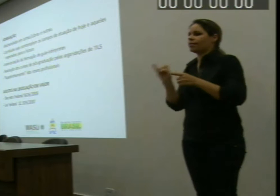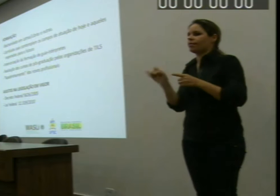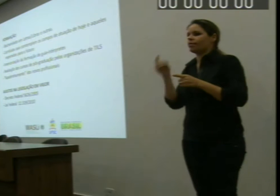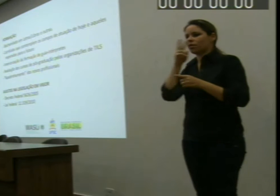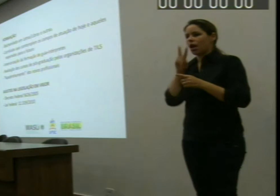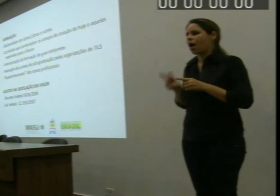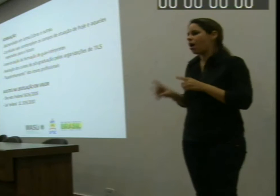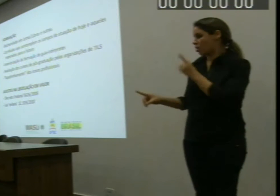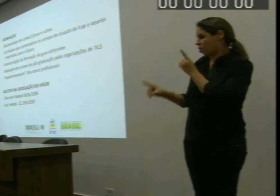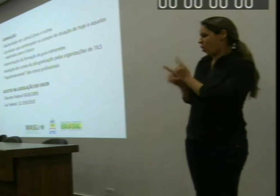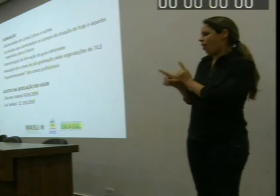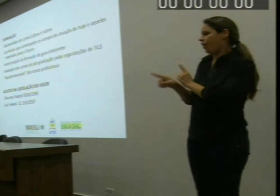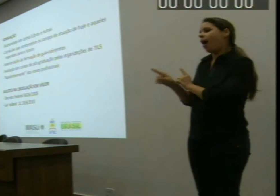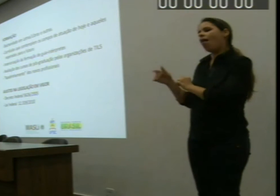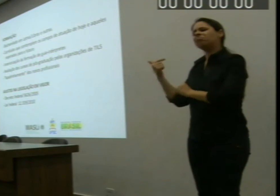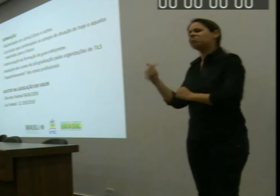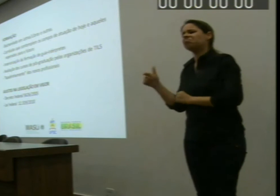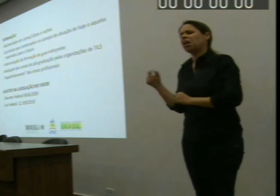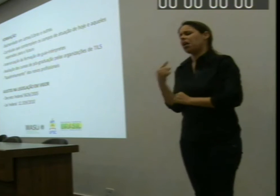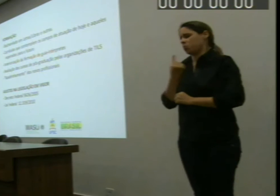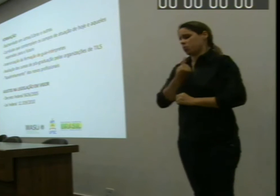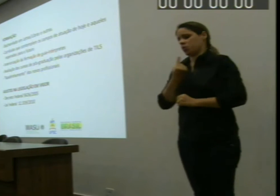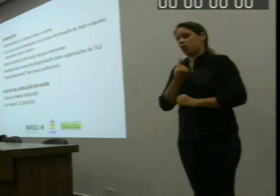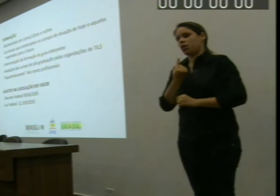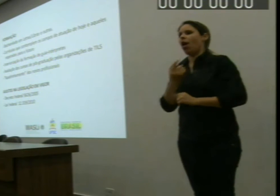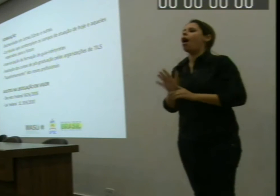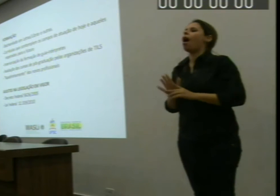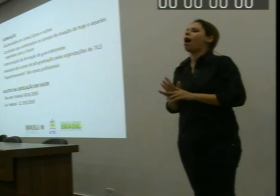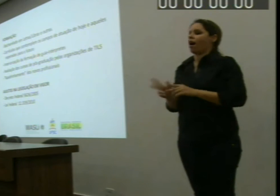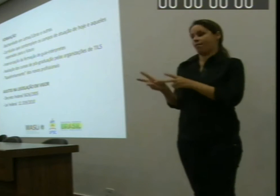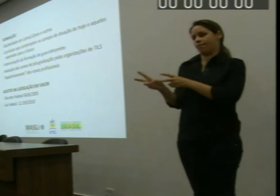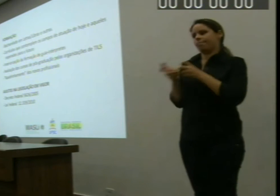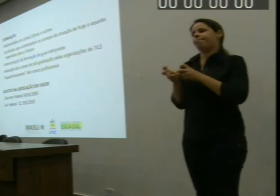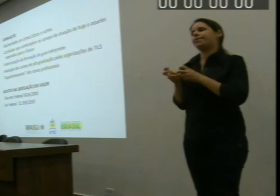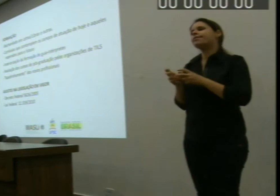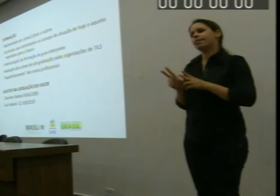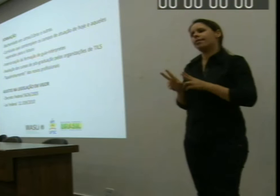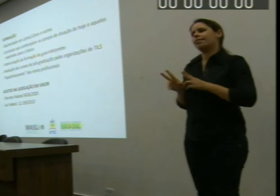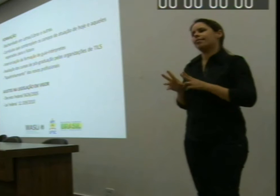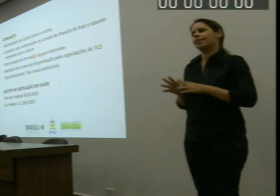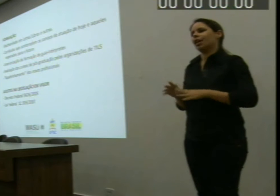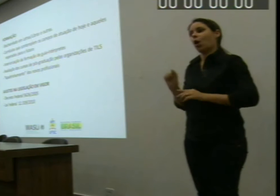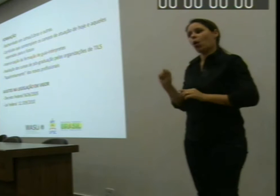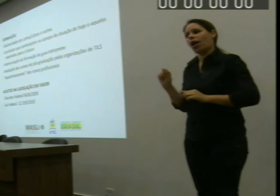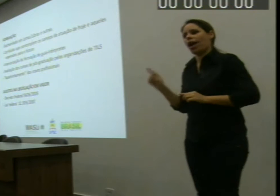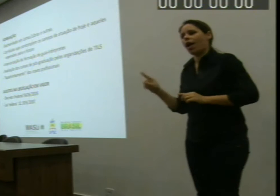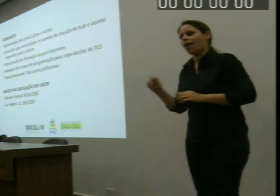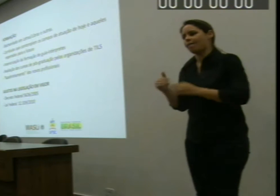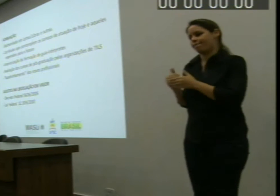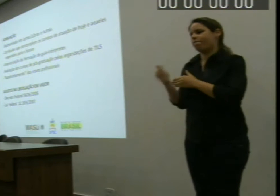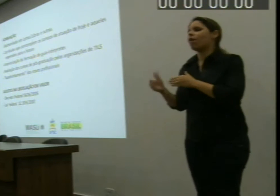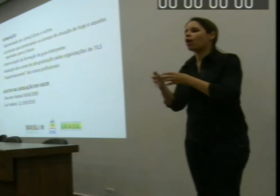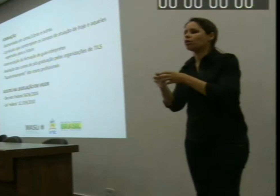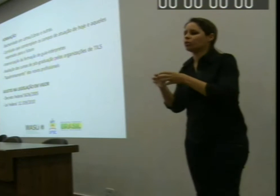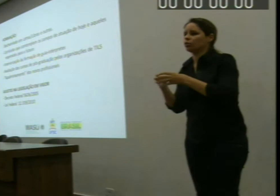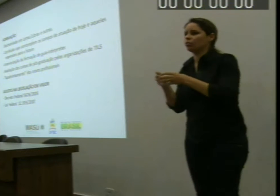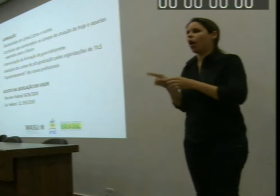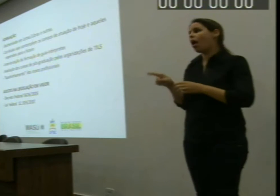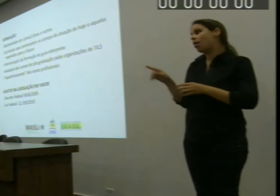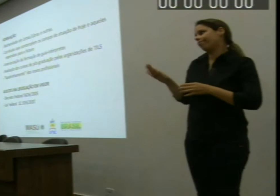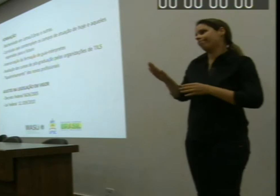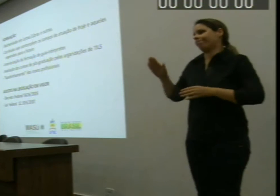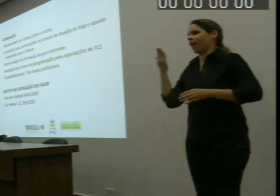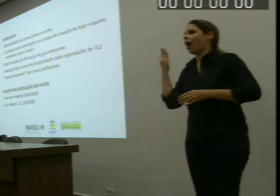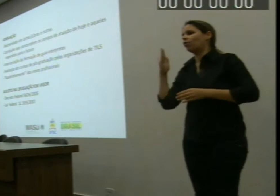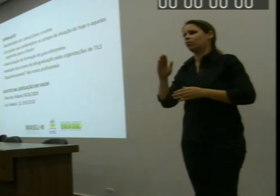carreira você não segue os princípios da nossa classe Então nem queira ser intérprete você não é intérprete você sequer é falso interprete inete